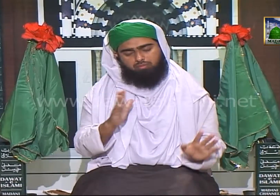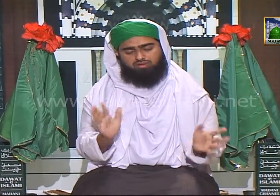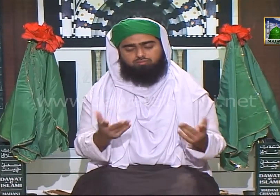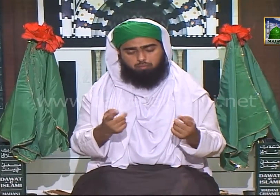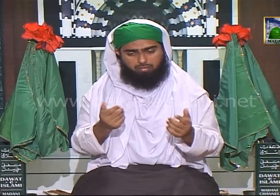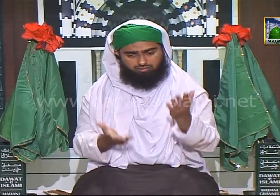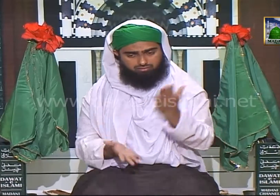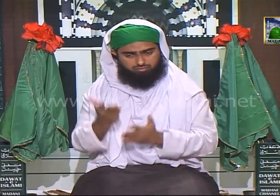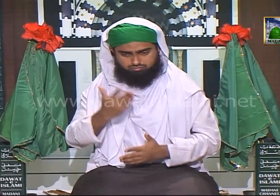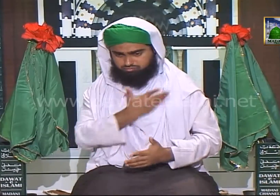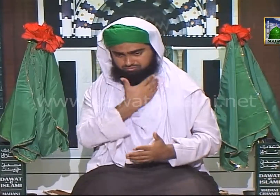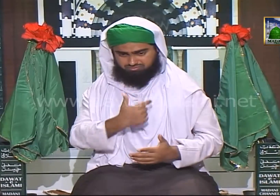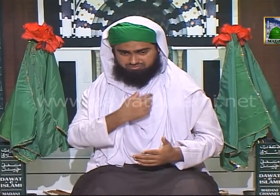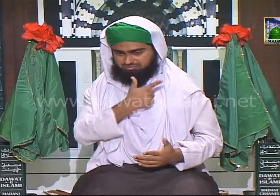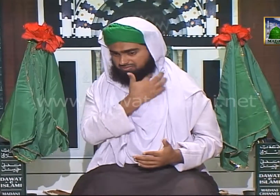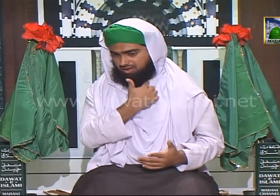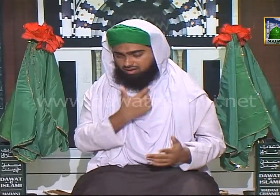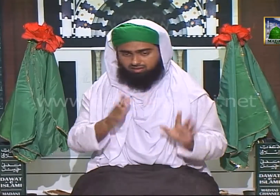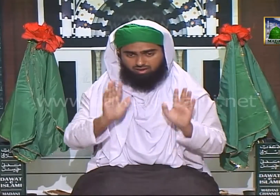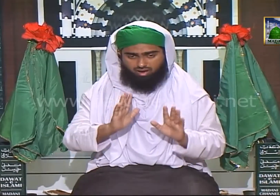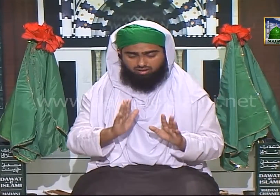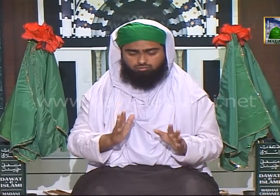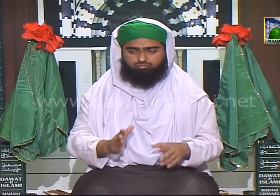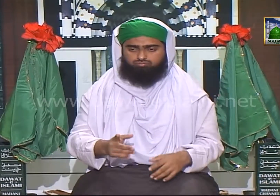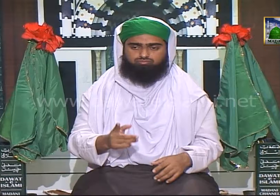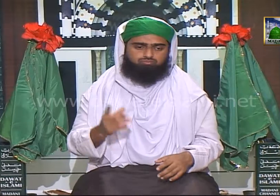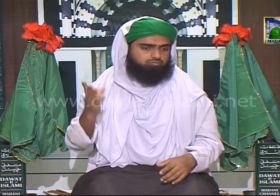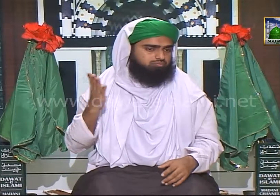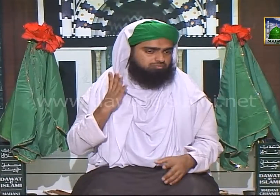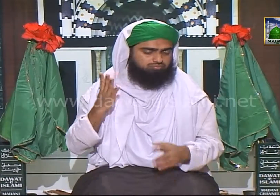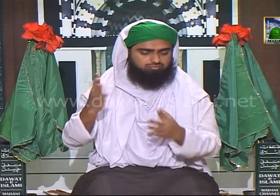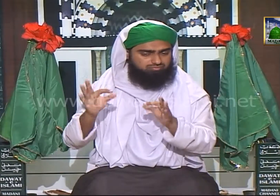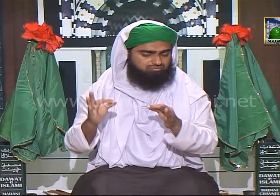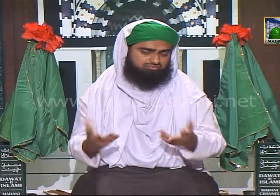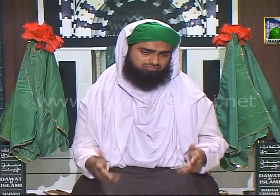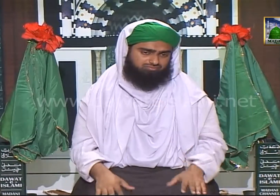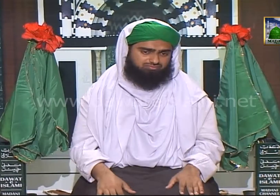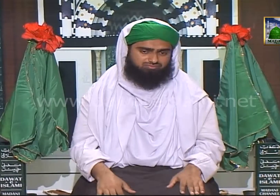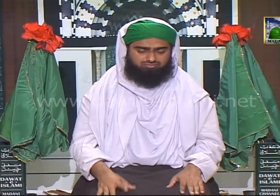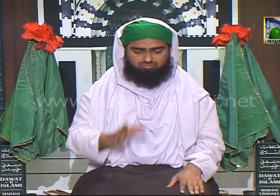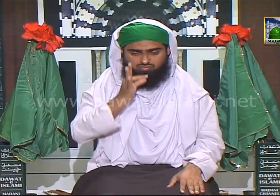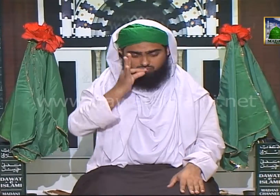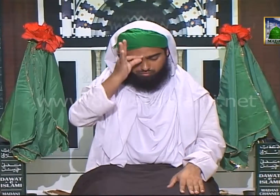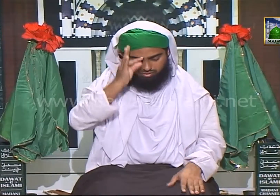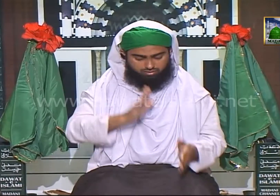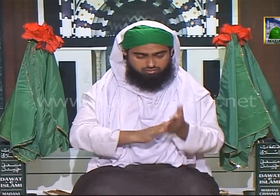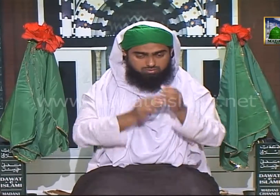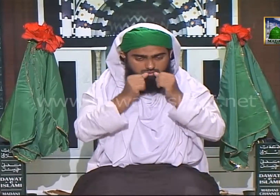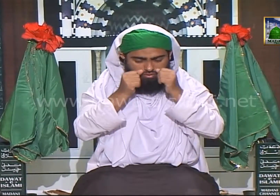ہے، جیسا کہ آج ہم سب کا مقصد یہی ہے، کم و بیش اللہ ماشاءاللہ کوئی ہوگا، سب کا مقصد مال جمع کرنا۔ تو میرے سرکار نے فرمایا صلی اللہ